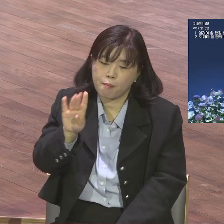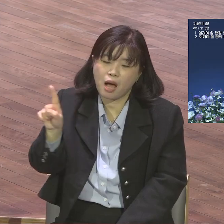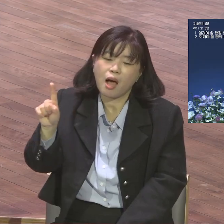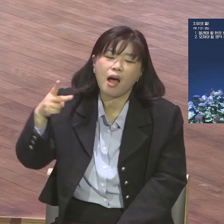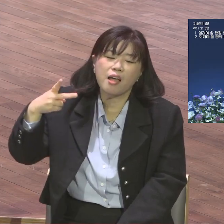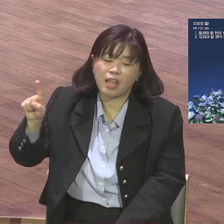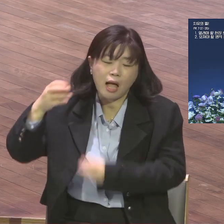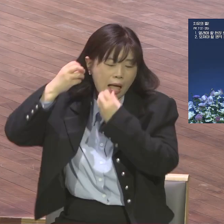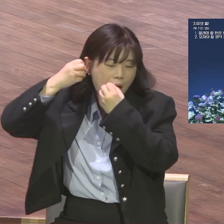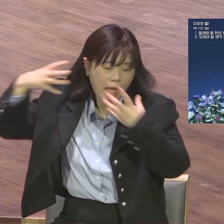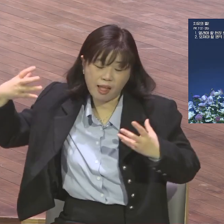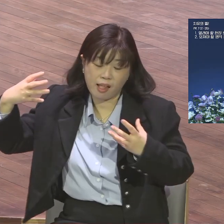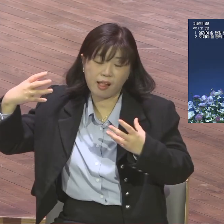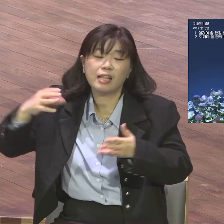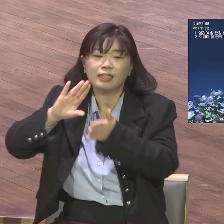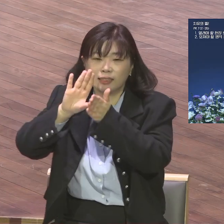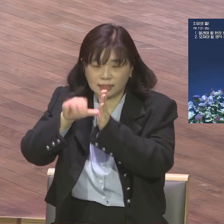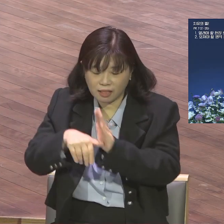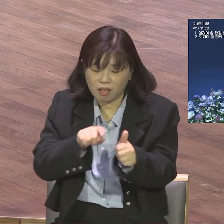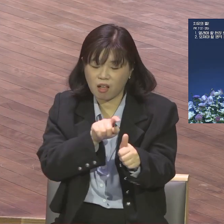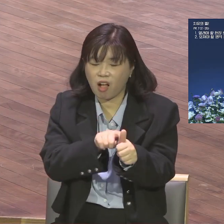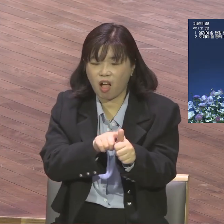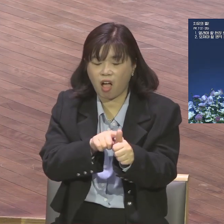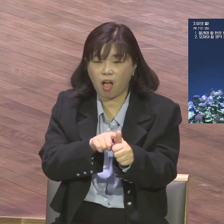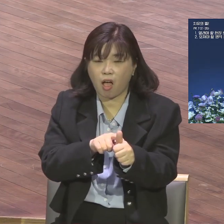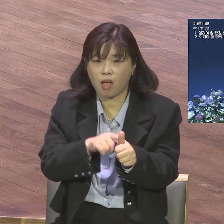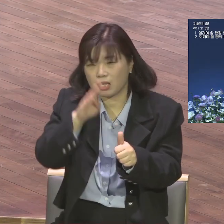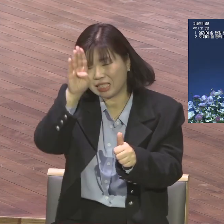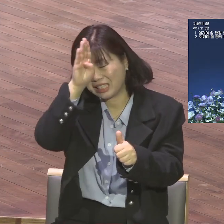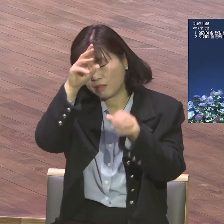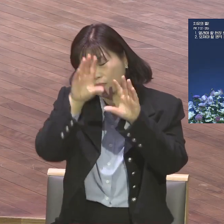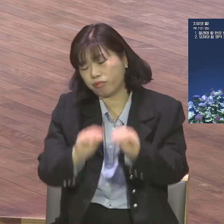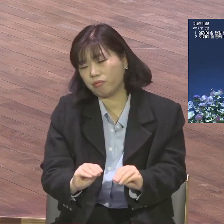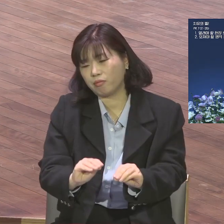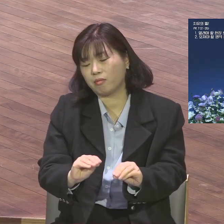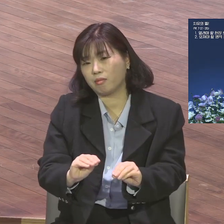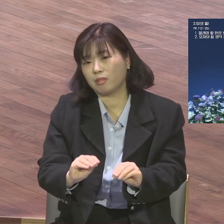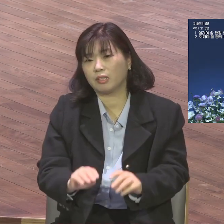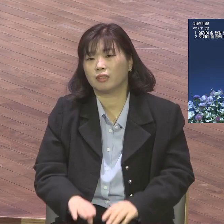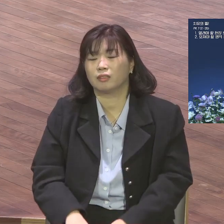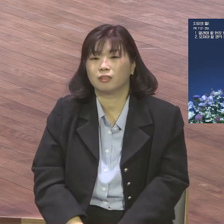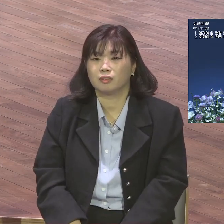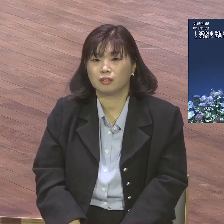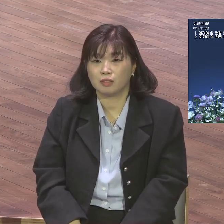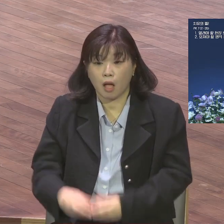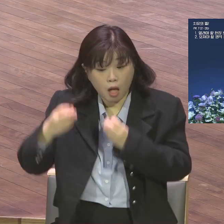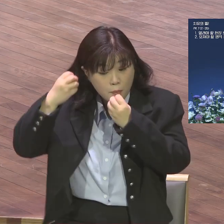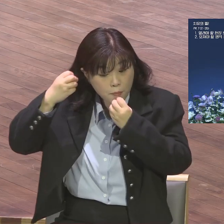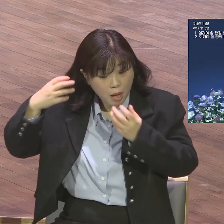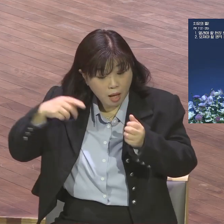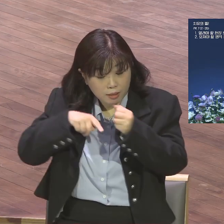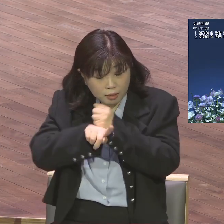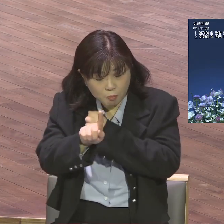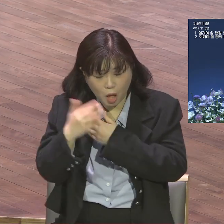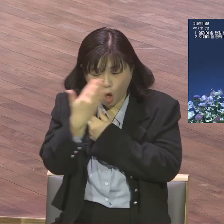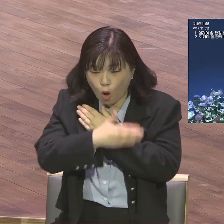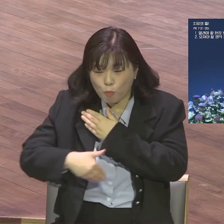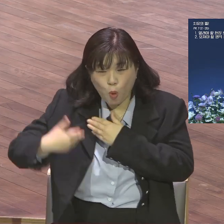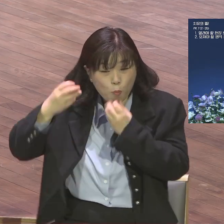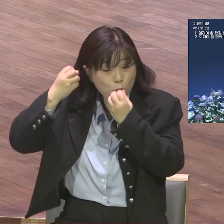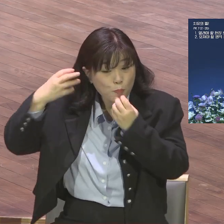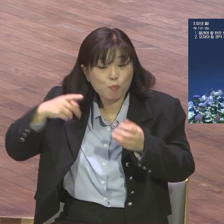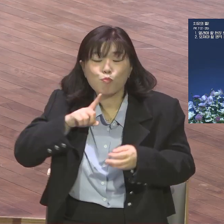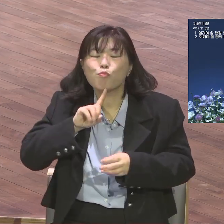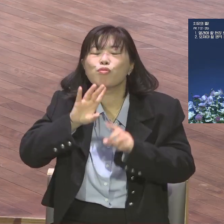에바다는 열리라는 뜻이다. 열리라는 뜻인데 지금까지 막혀있던 모든 문제에서 해방을